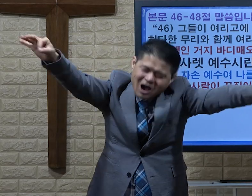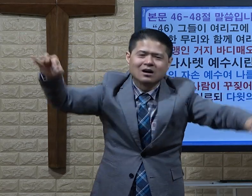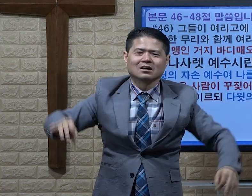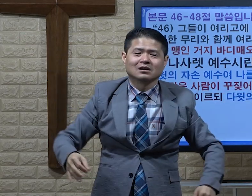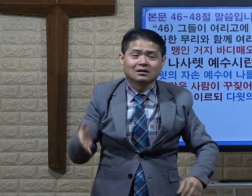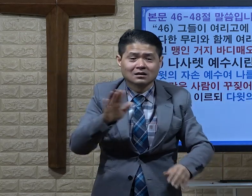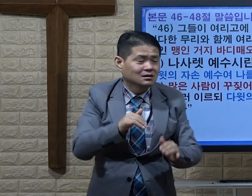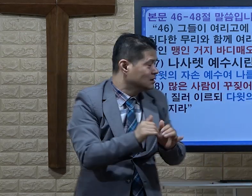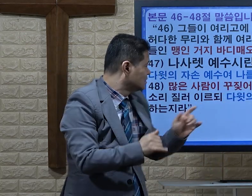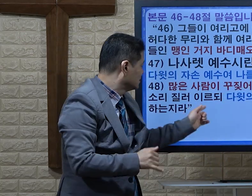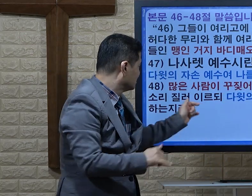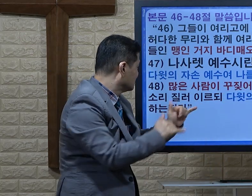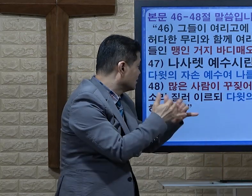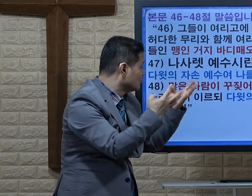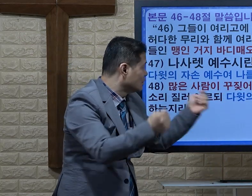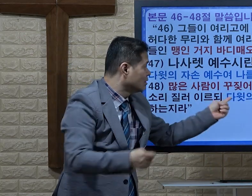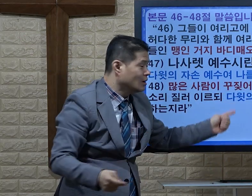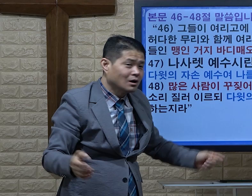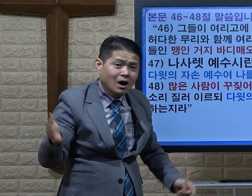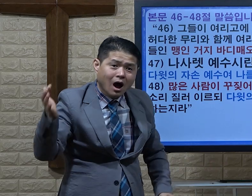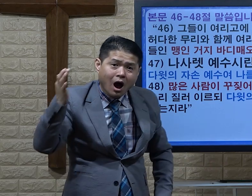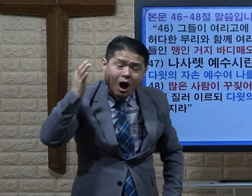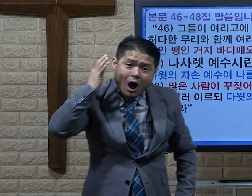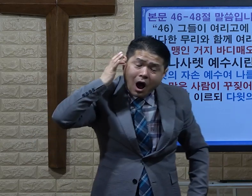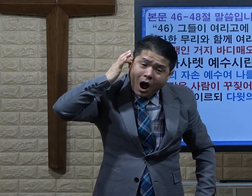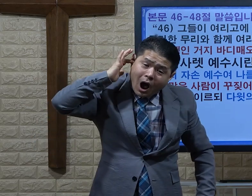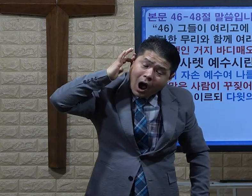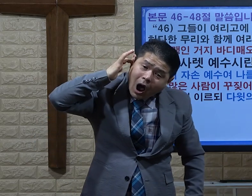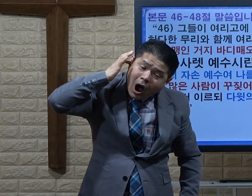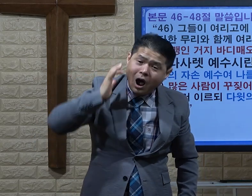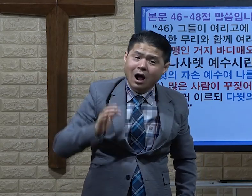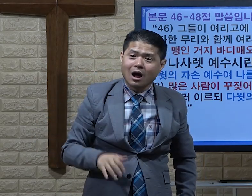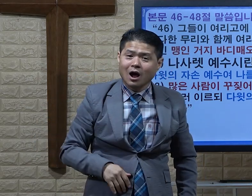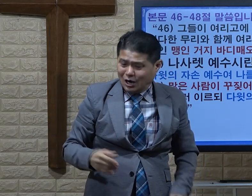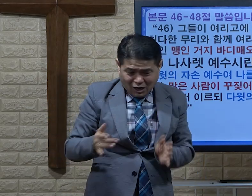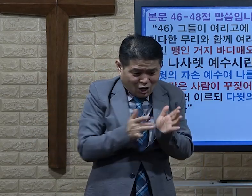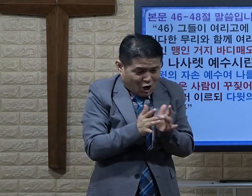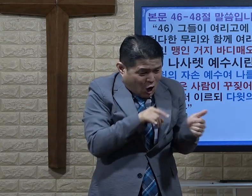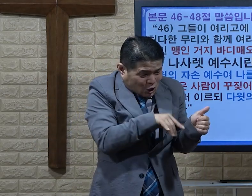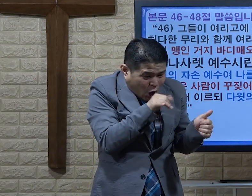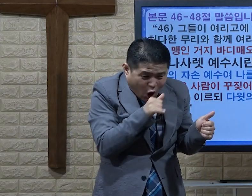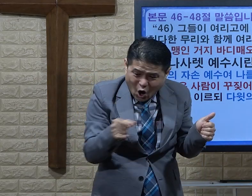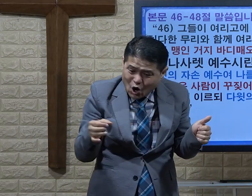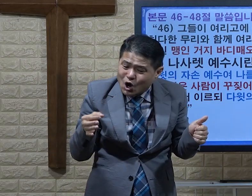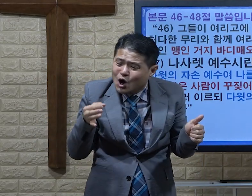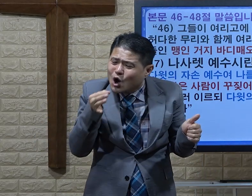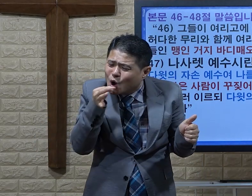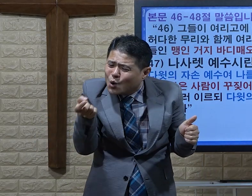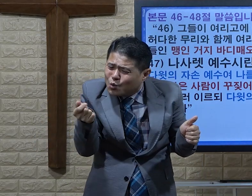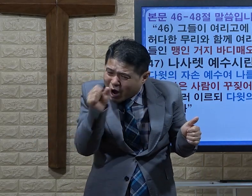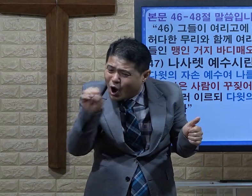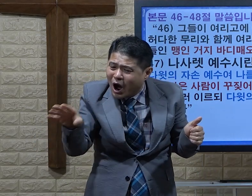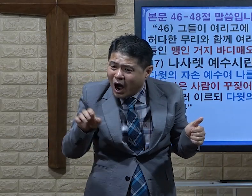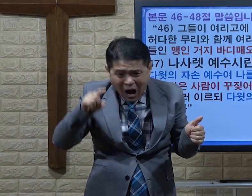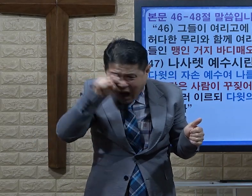울려라 소리를 질렀습니다. 정말 귀가 나갈 듯이 아팠죠.